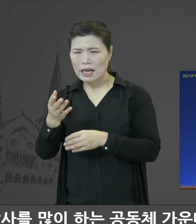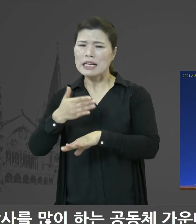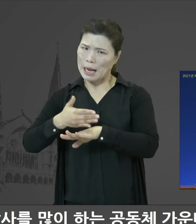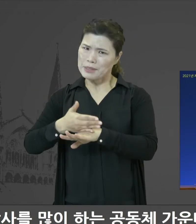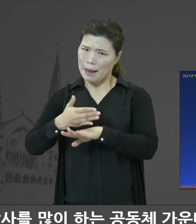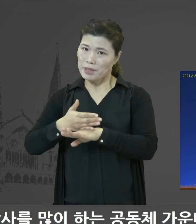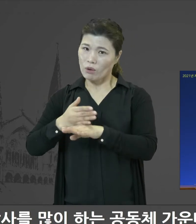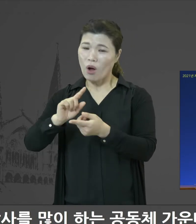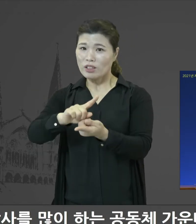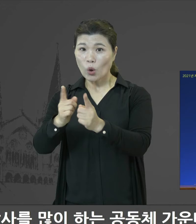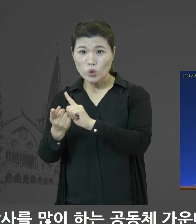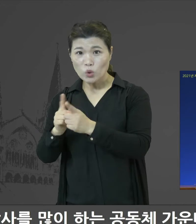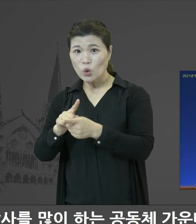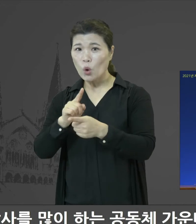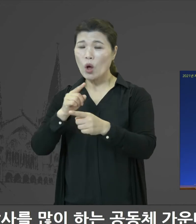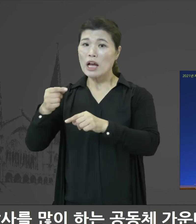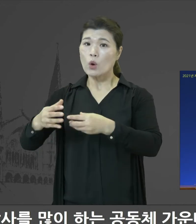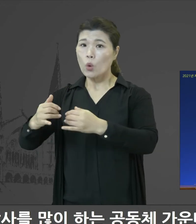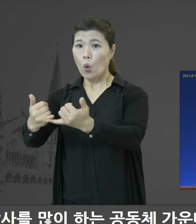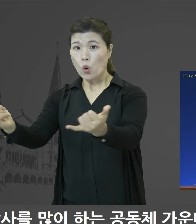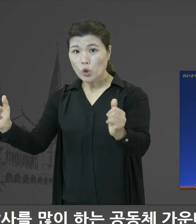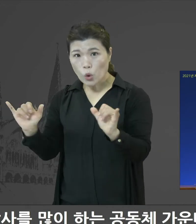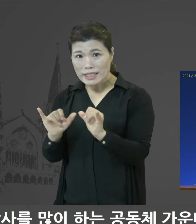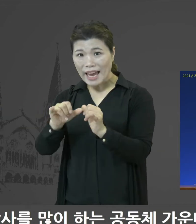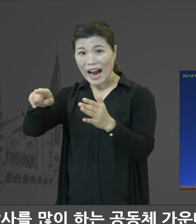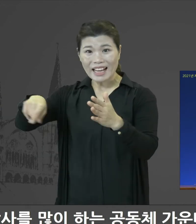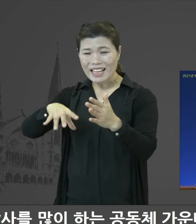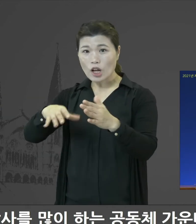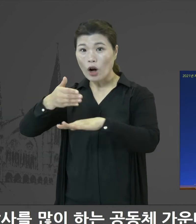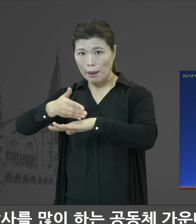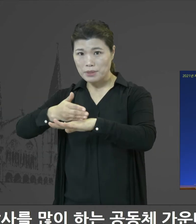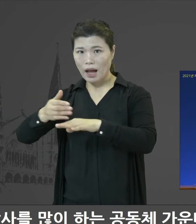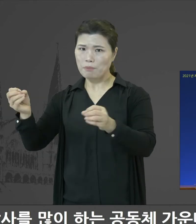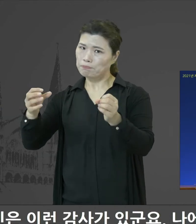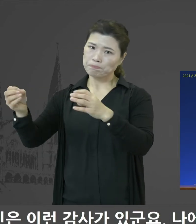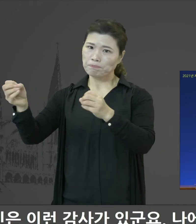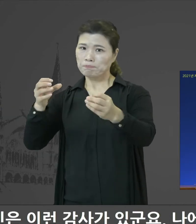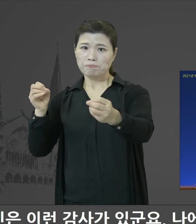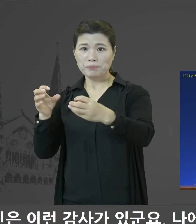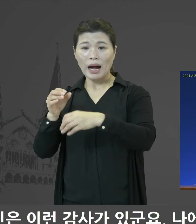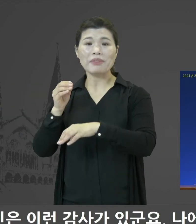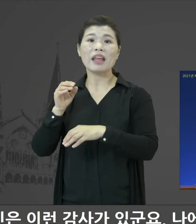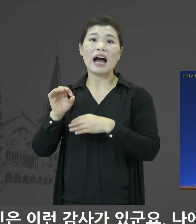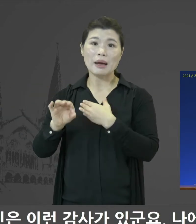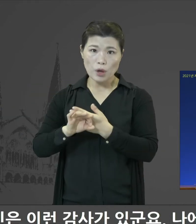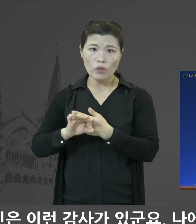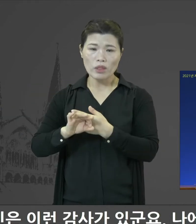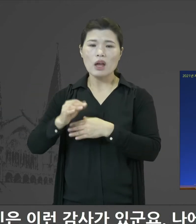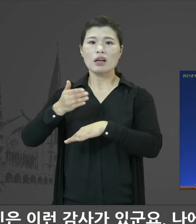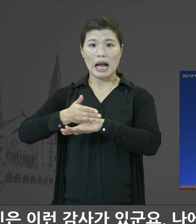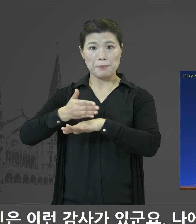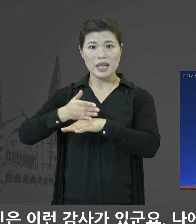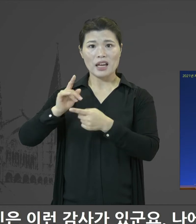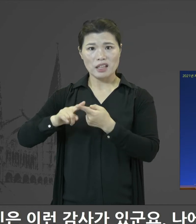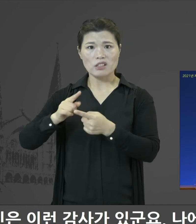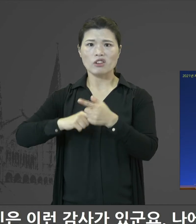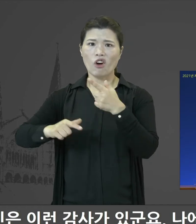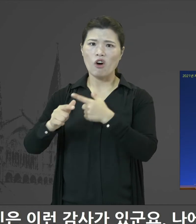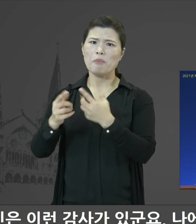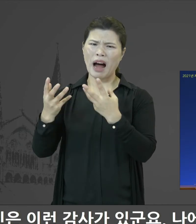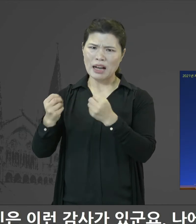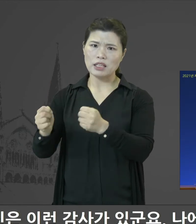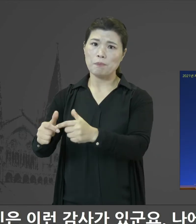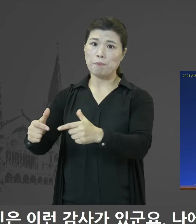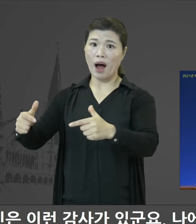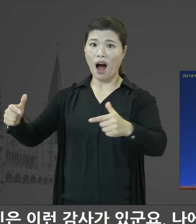서로 감사를 나누는 공동체 안에 있게 되면 내 안에 감사의 폭, 감사의 넓이도 넓어지게